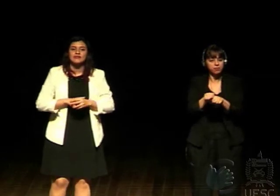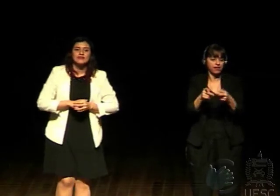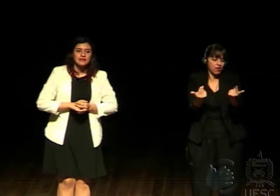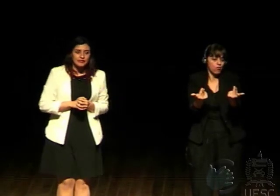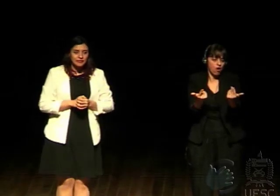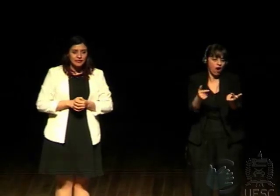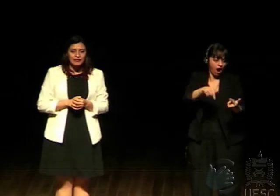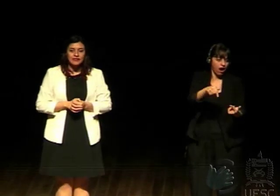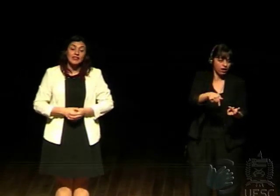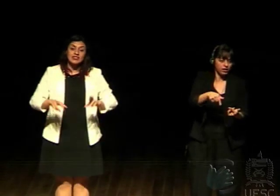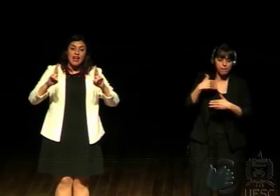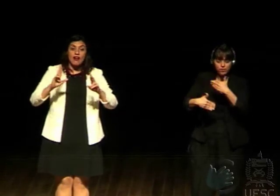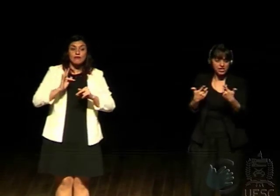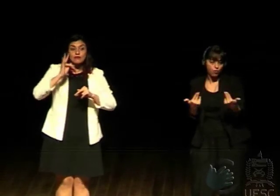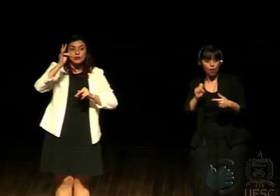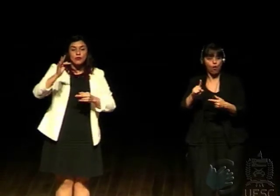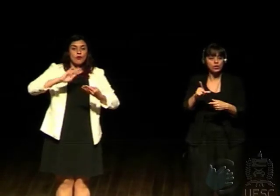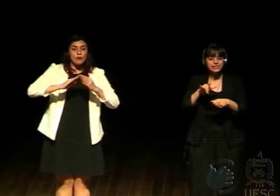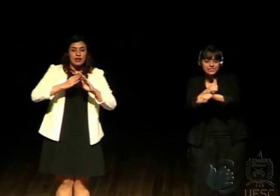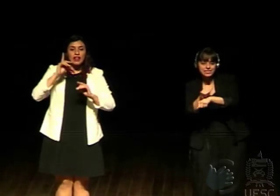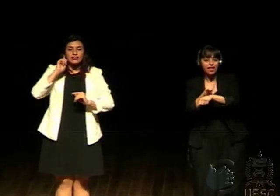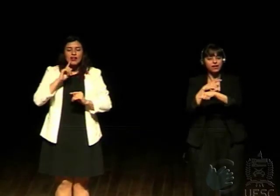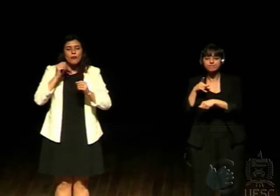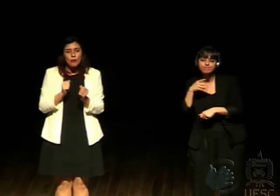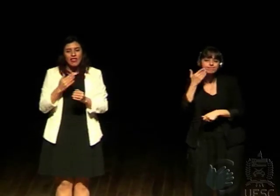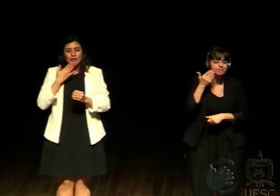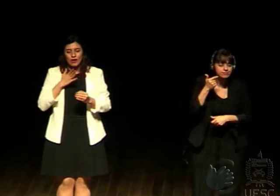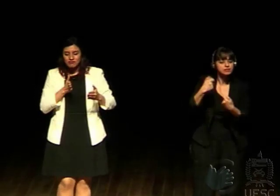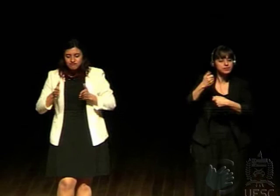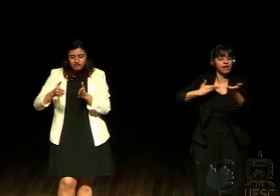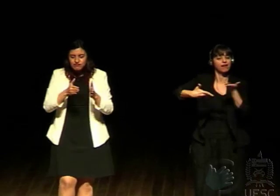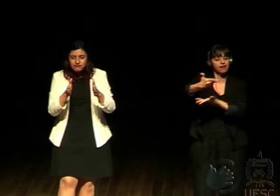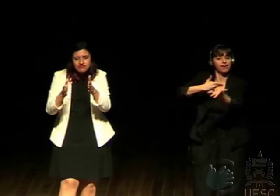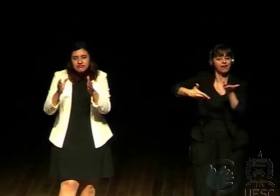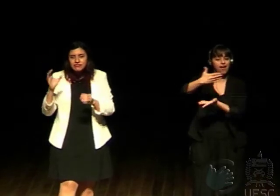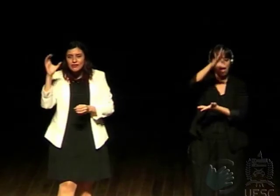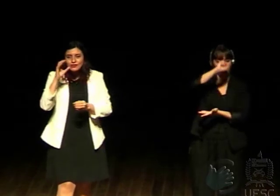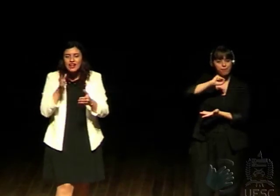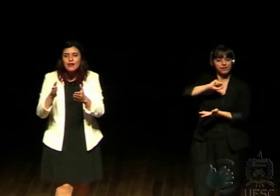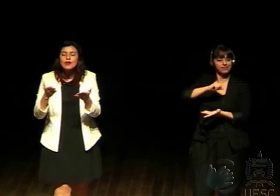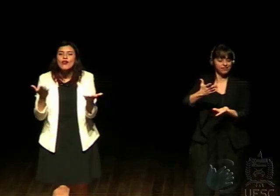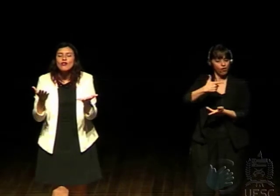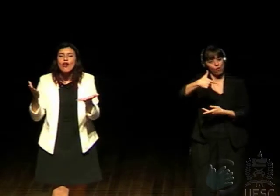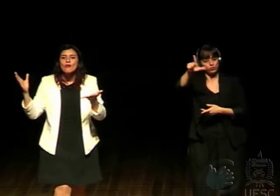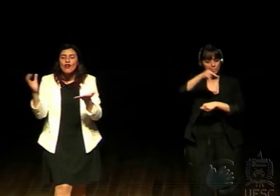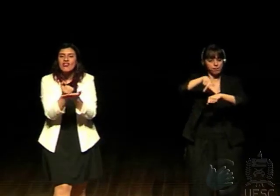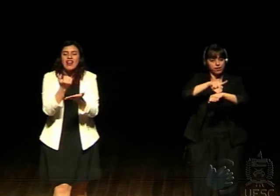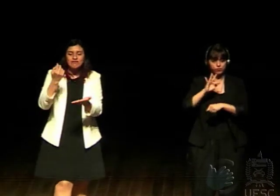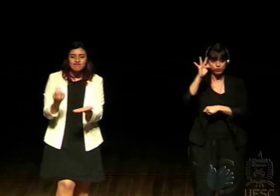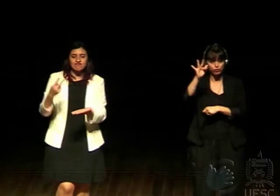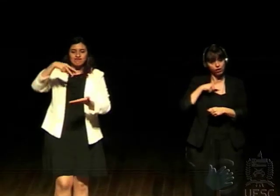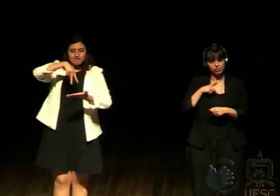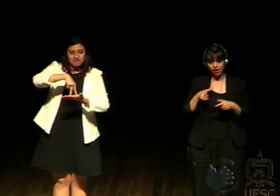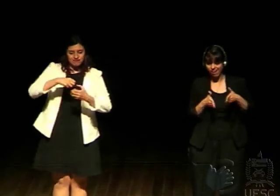misma manera o han seguido otras estrategias. Eso sentimos que es importante compartir. Tal vez a futuro podemos ir buscando